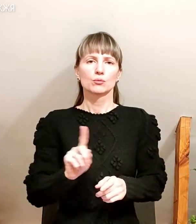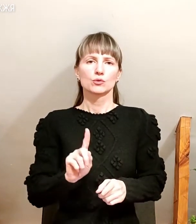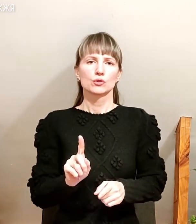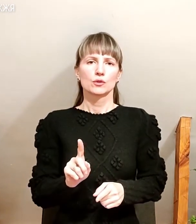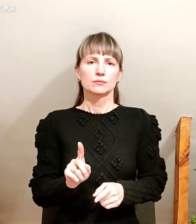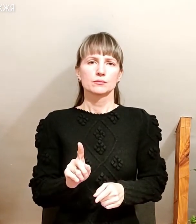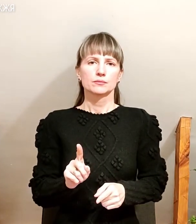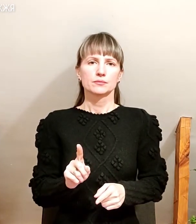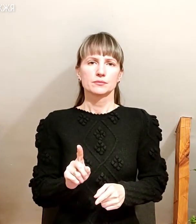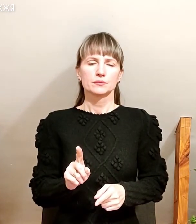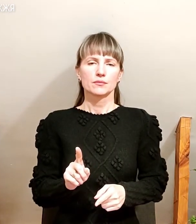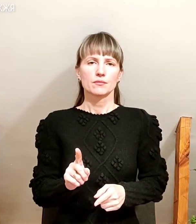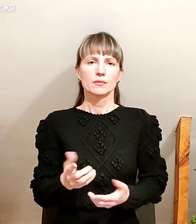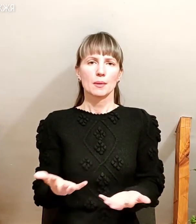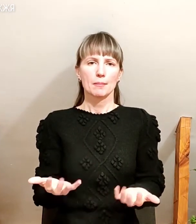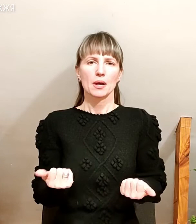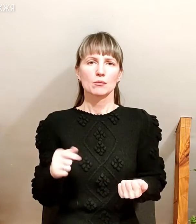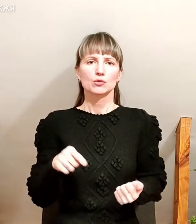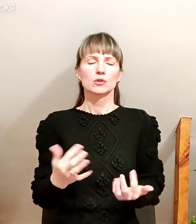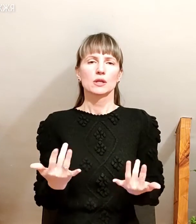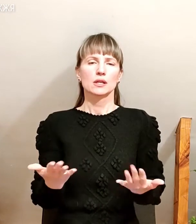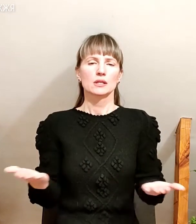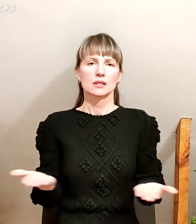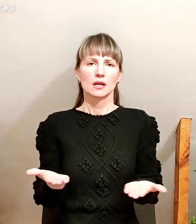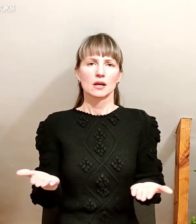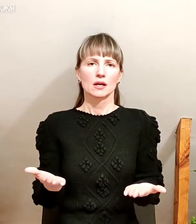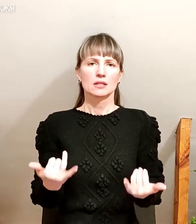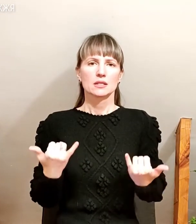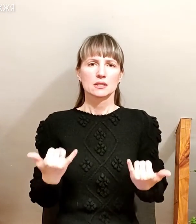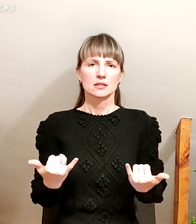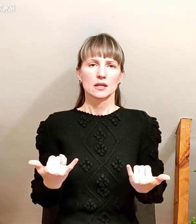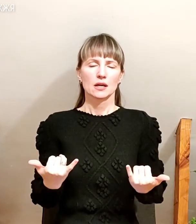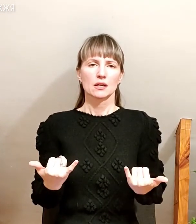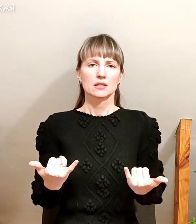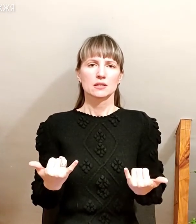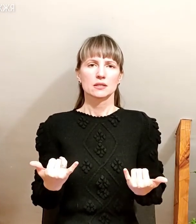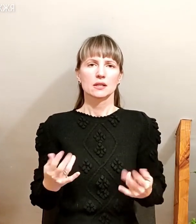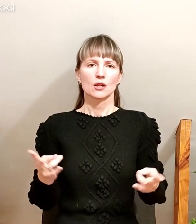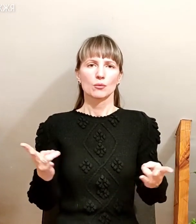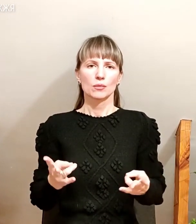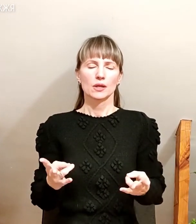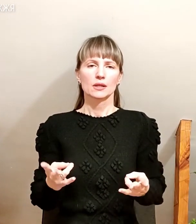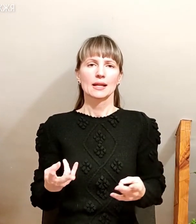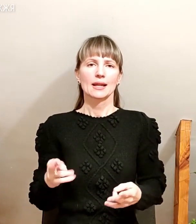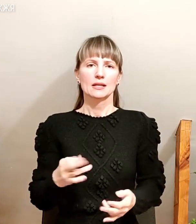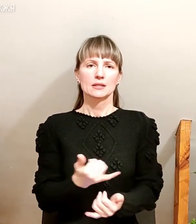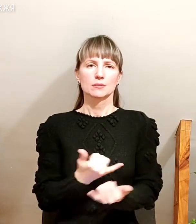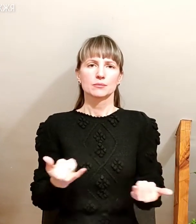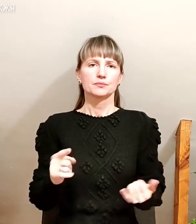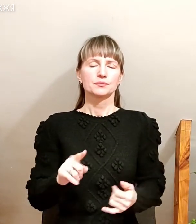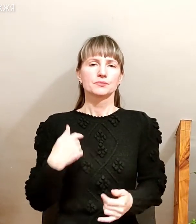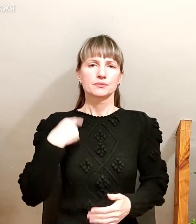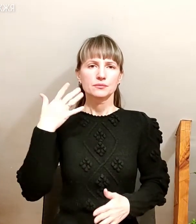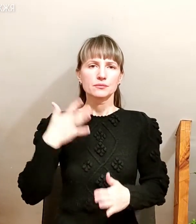ну, беремо ту кількість, яка от зараз на даний момент необхідна, так, для забезпечення, тому що ми розуміємо, що через